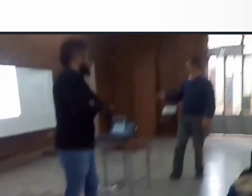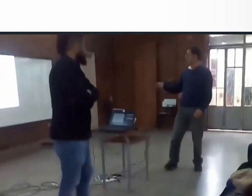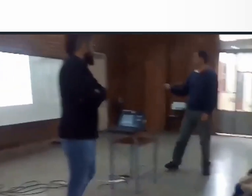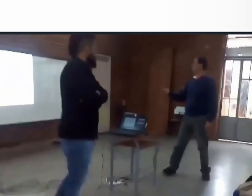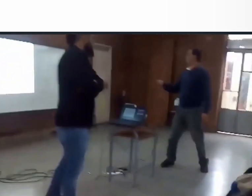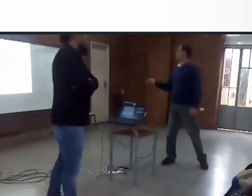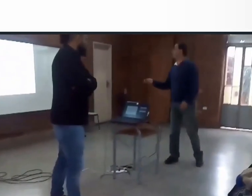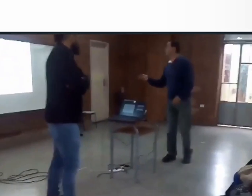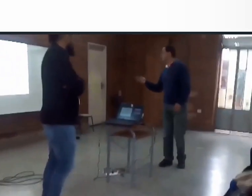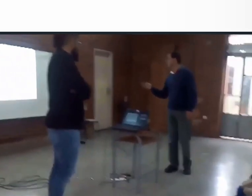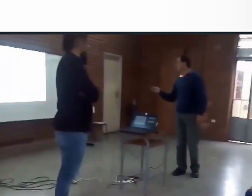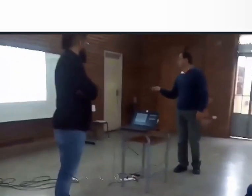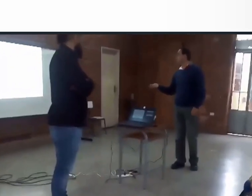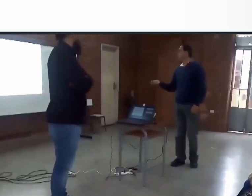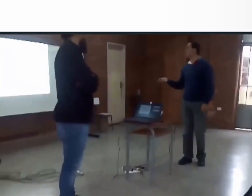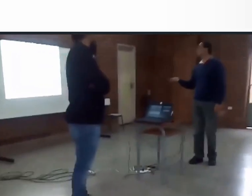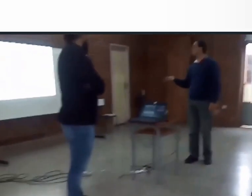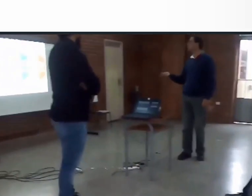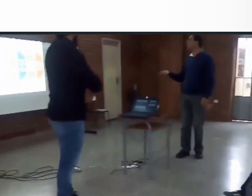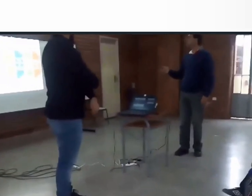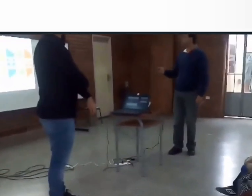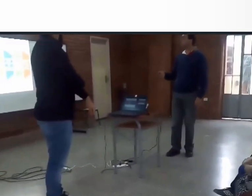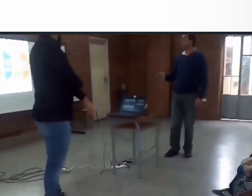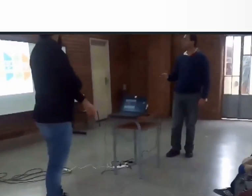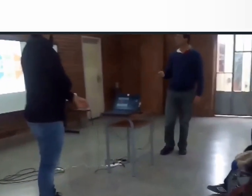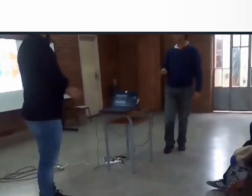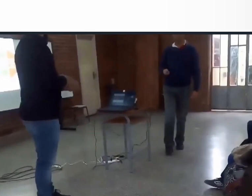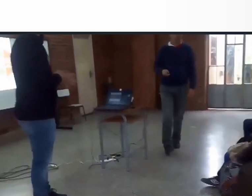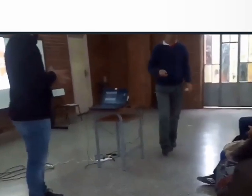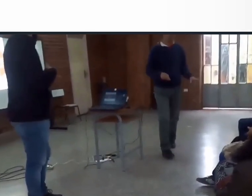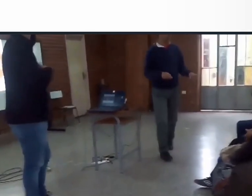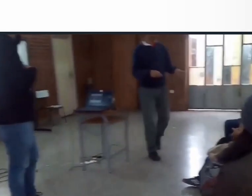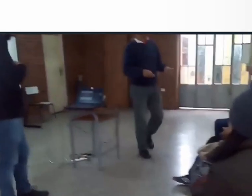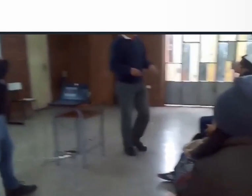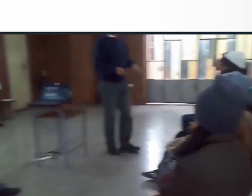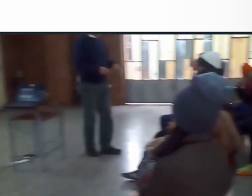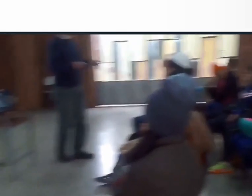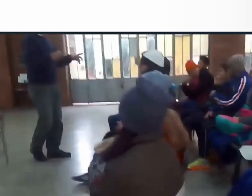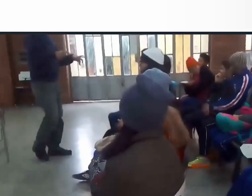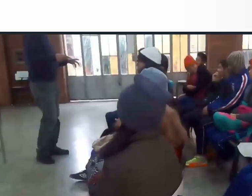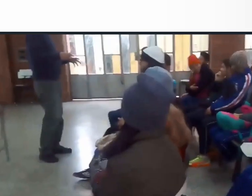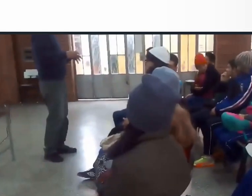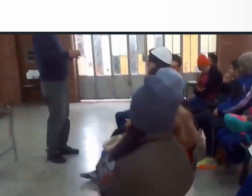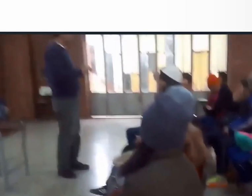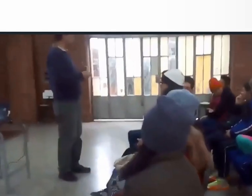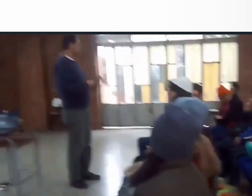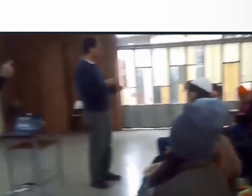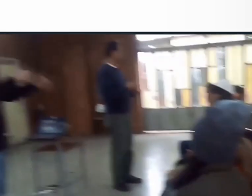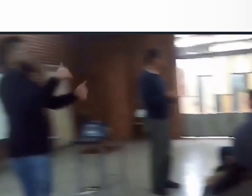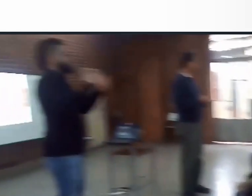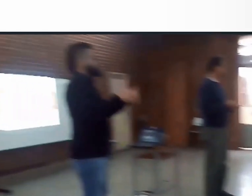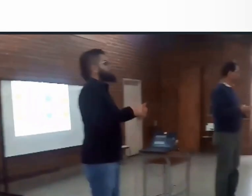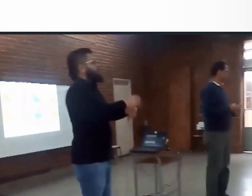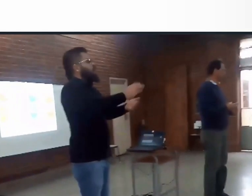niños igual que los demás. Ajá. Sencillamente no escuchan. Ajá. Entonces